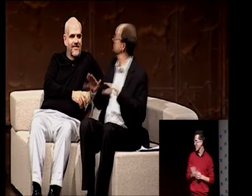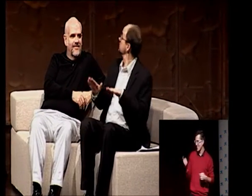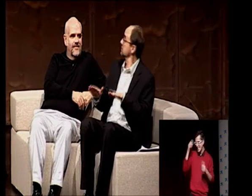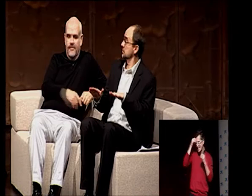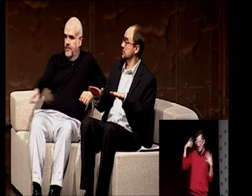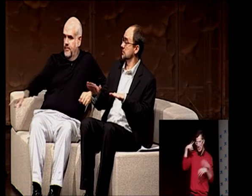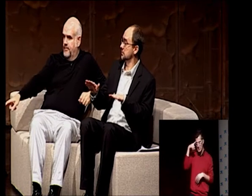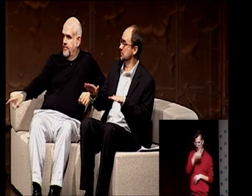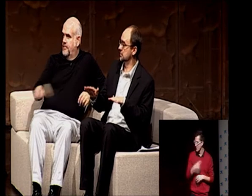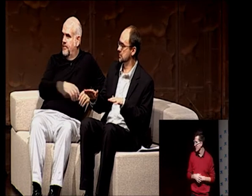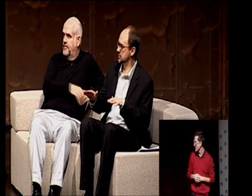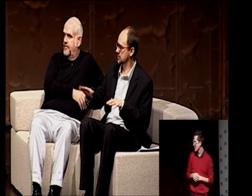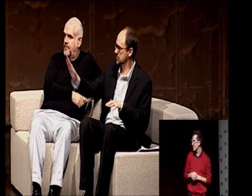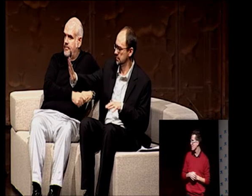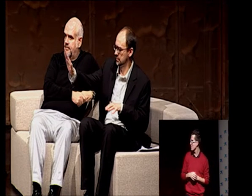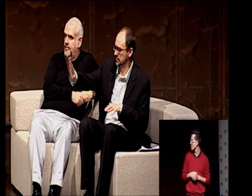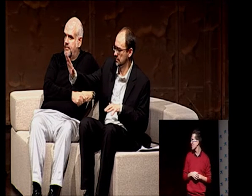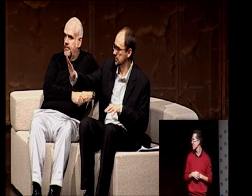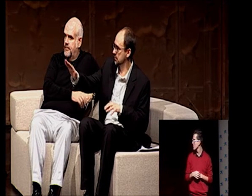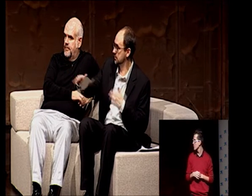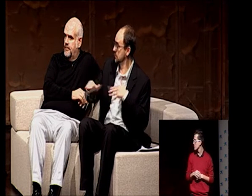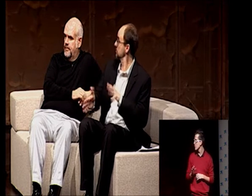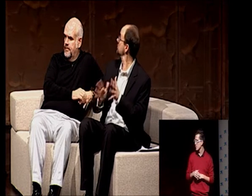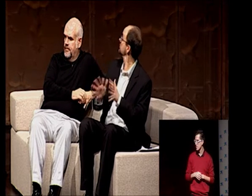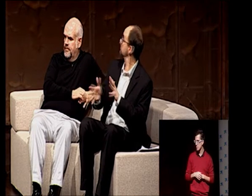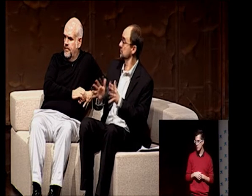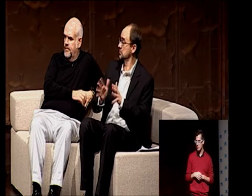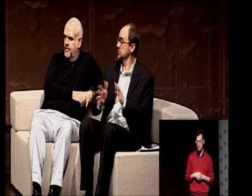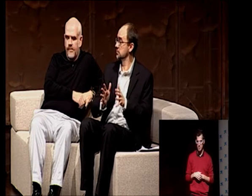es no extraña